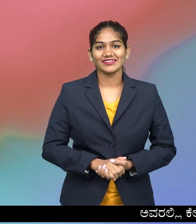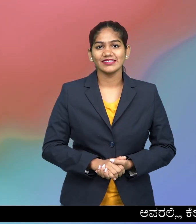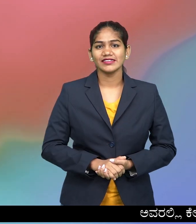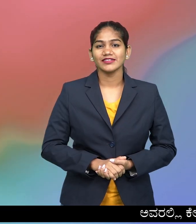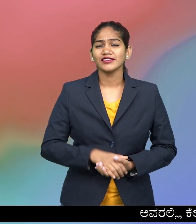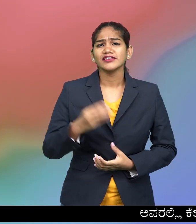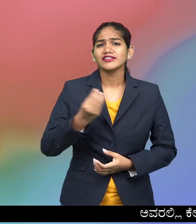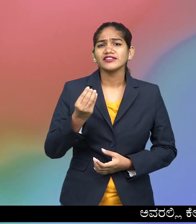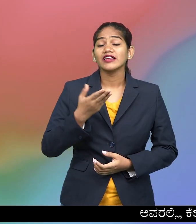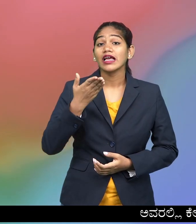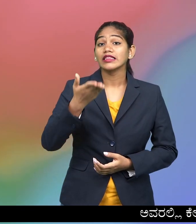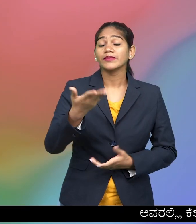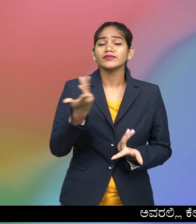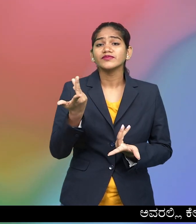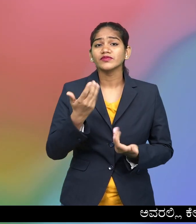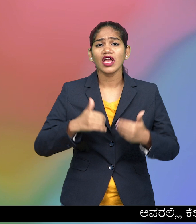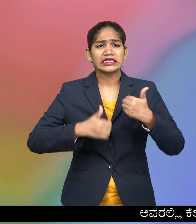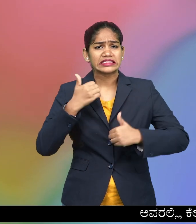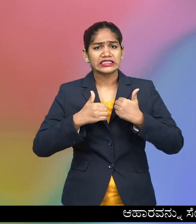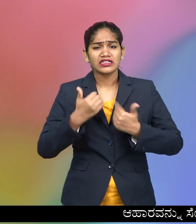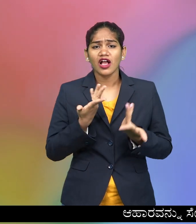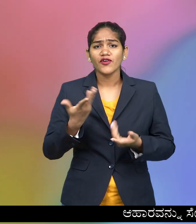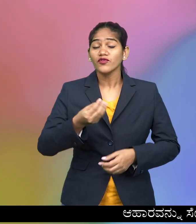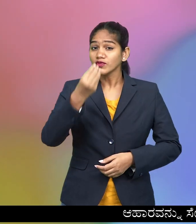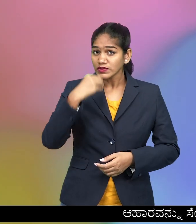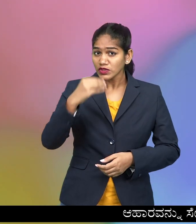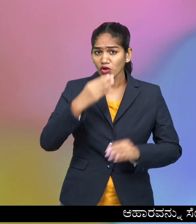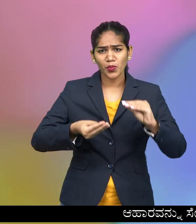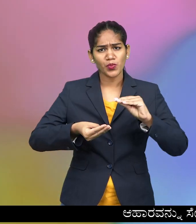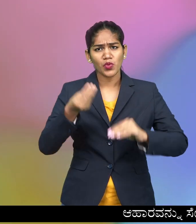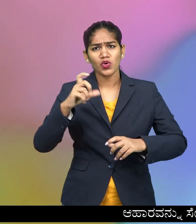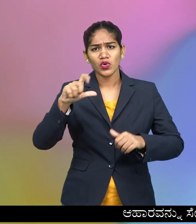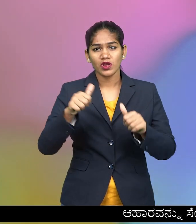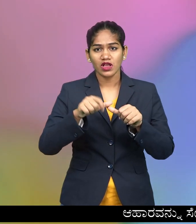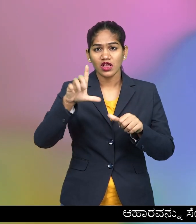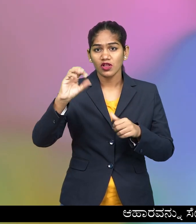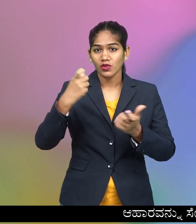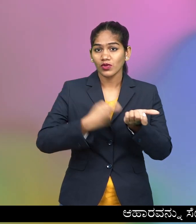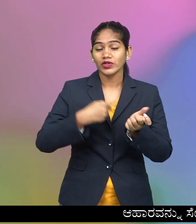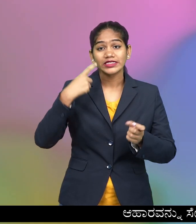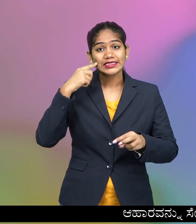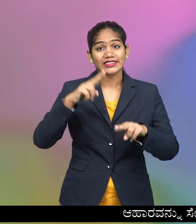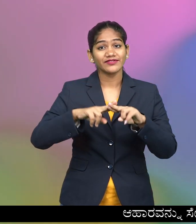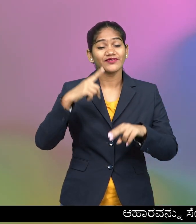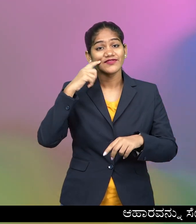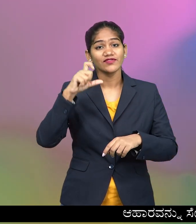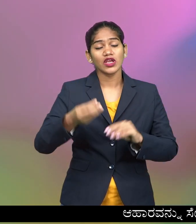ಅವರಲ್ಲಿ ಕೆಲವರು ಹೆಚ್ಚಿನ ಕ್ಯಾಲೋರಿಫಿಕ್ ಆಹಾರವನ್ನು ಸೇವಿಸುವ ಮೂಲಕ ಬಳಲುತ್ತಿದ್ದಾರೆ.